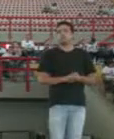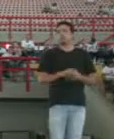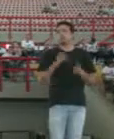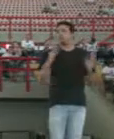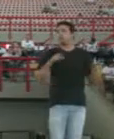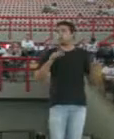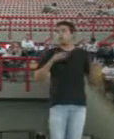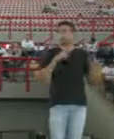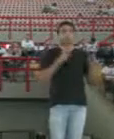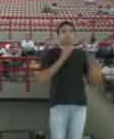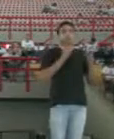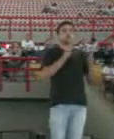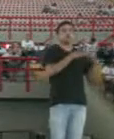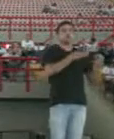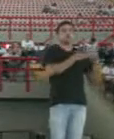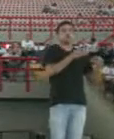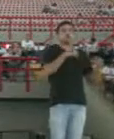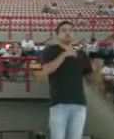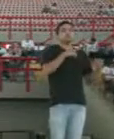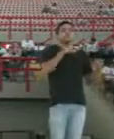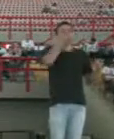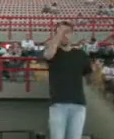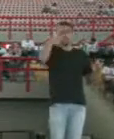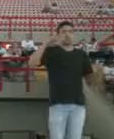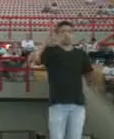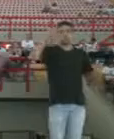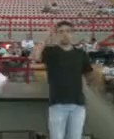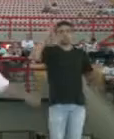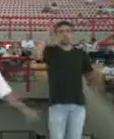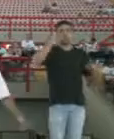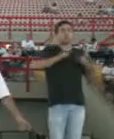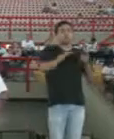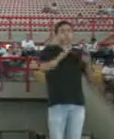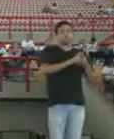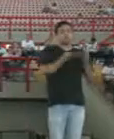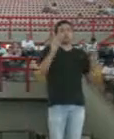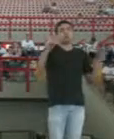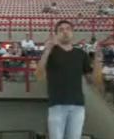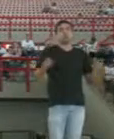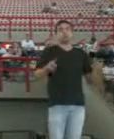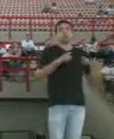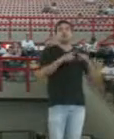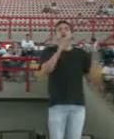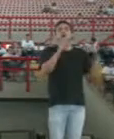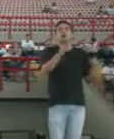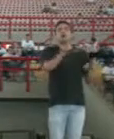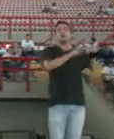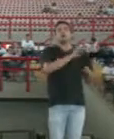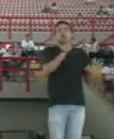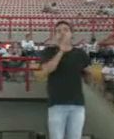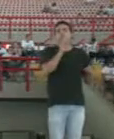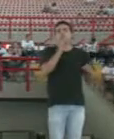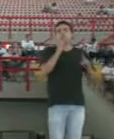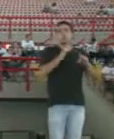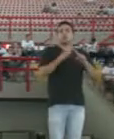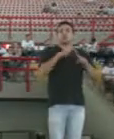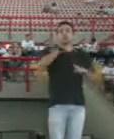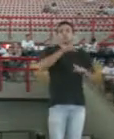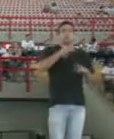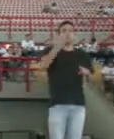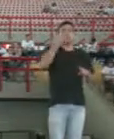se camuflar, ok. Se tiver algum militar por aqui, ele sabe o que é se camuflar. Ainda não é isso, porque nós